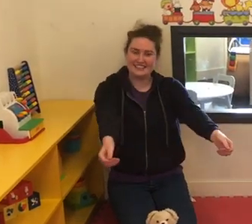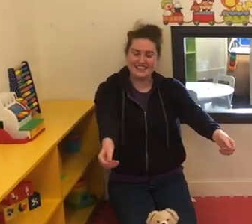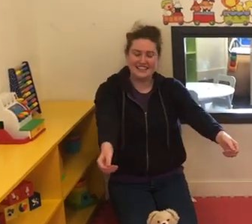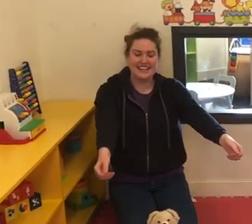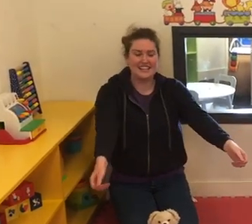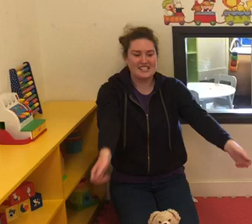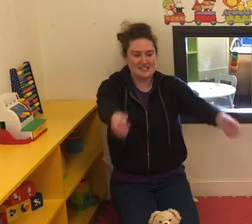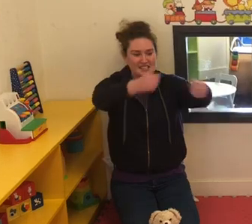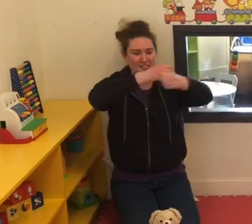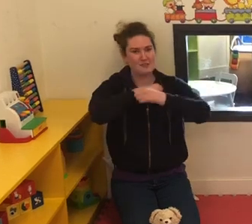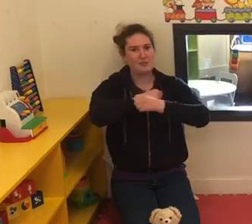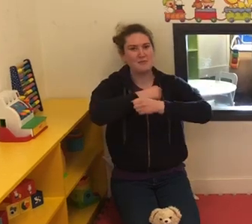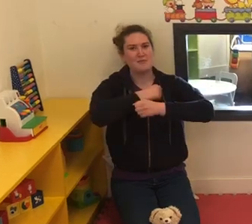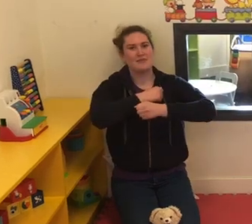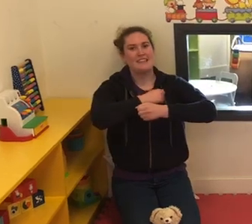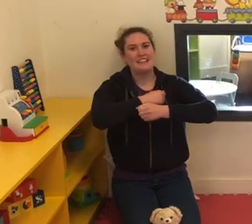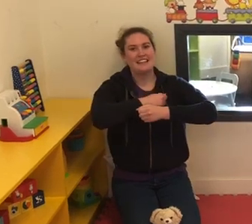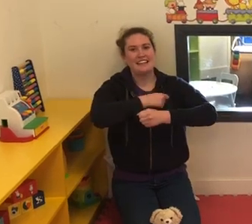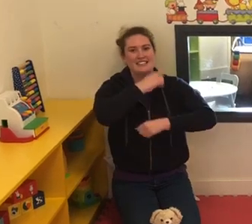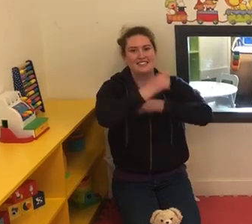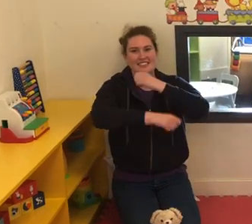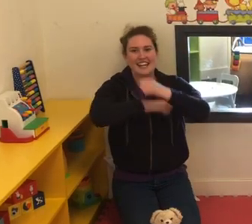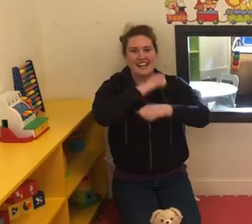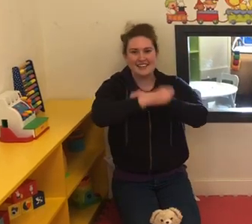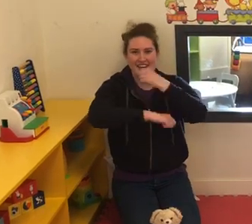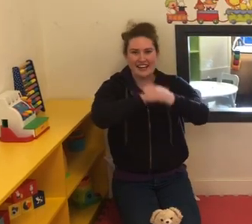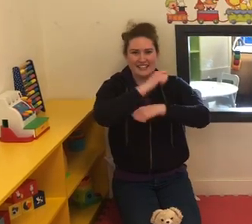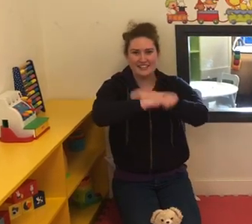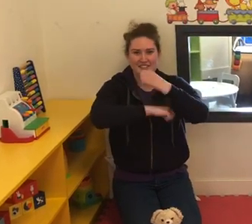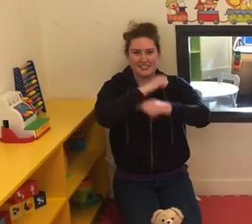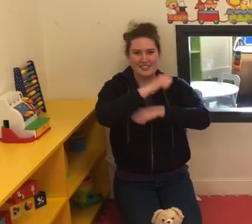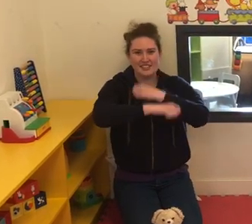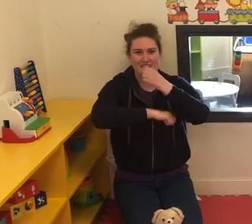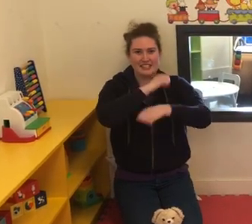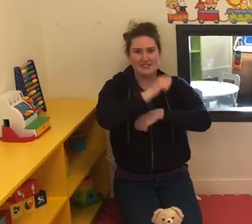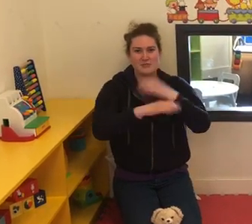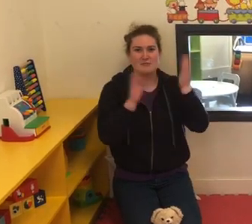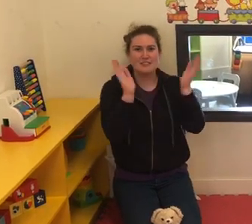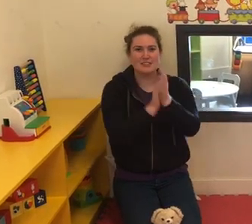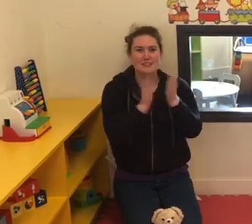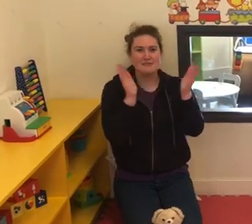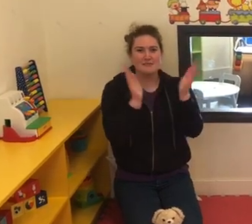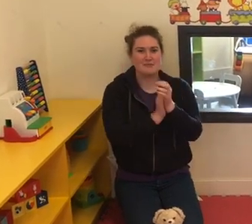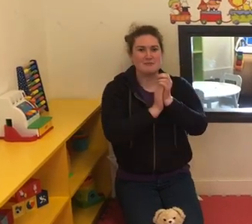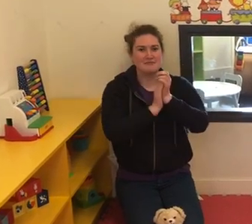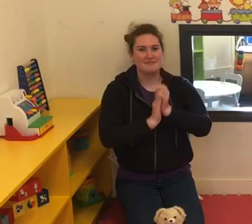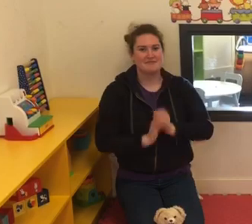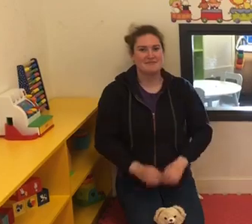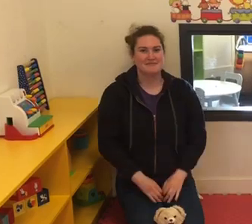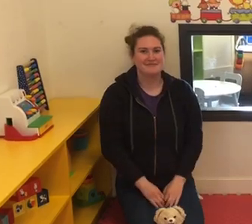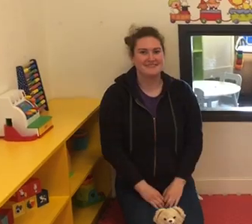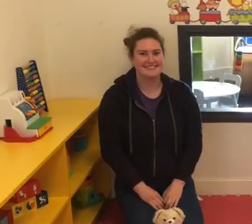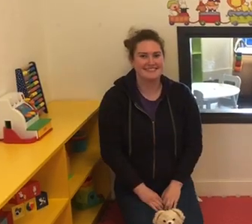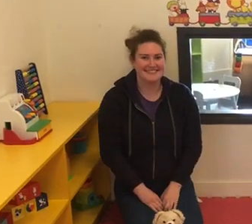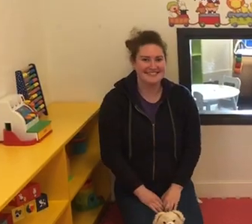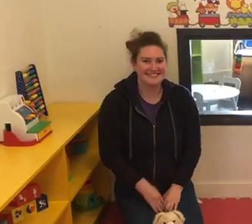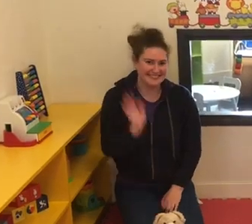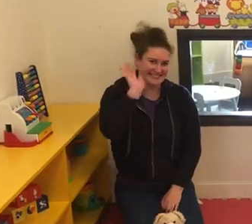recht, en dat is krom. En zo draaien wij het wieltje nog eens om. Rom, bom. Doei!